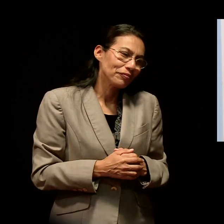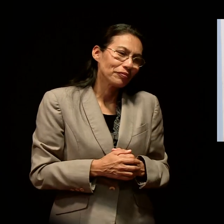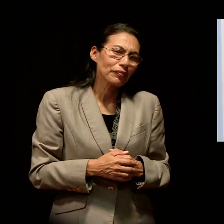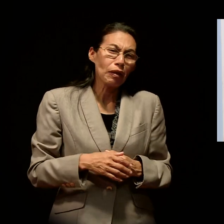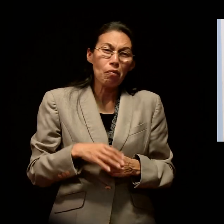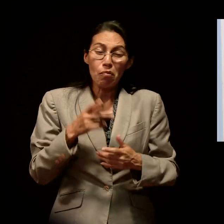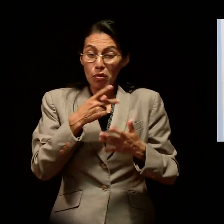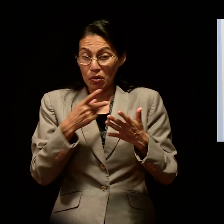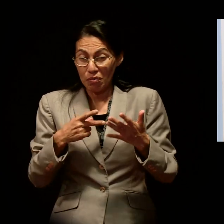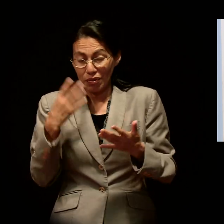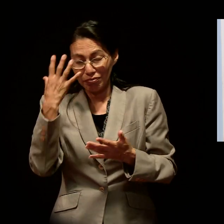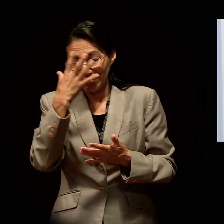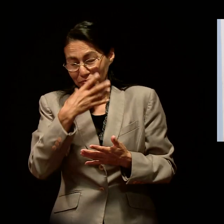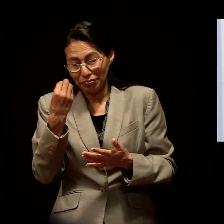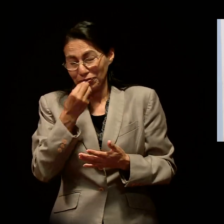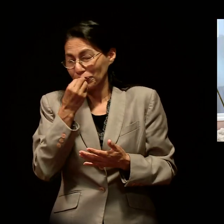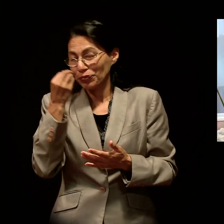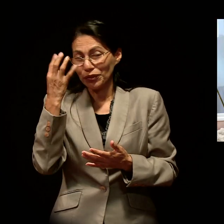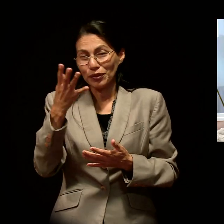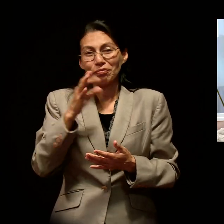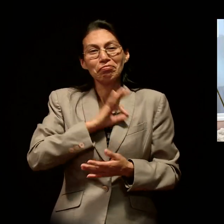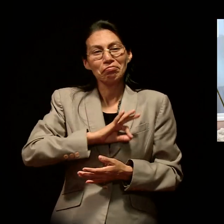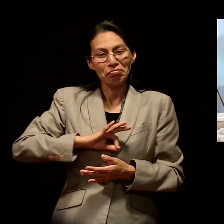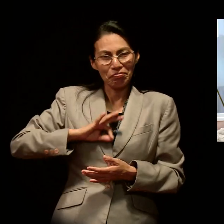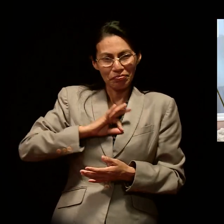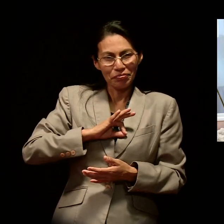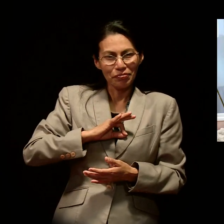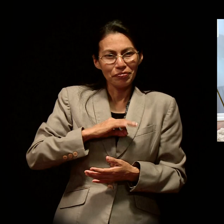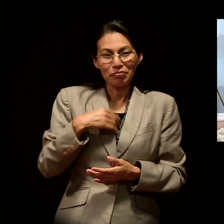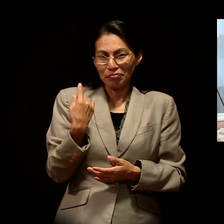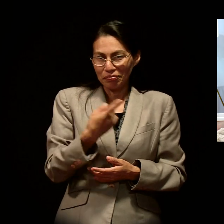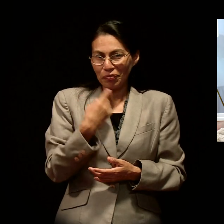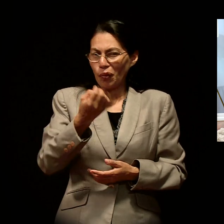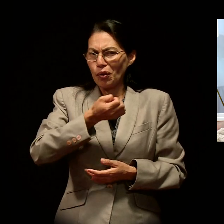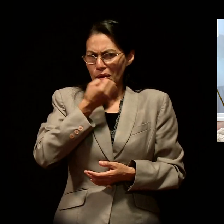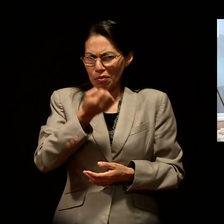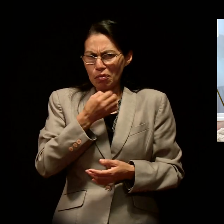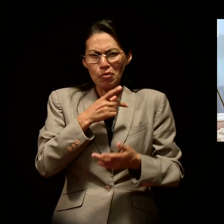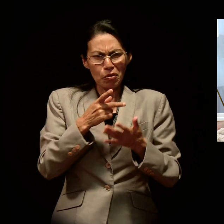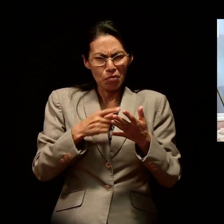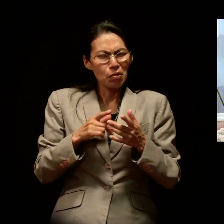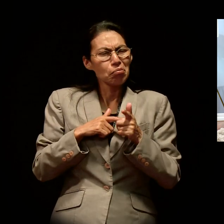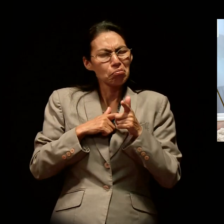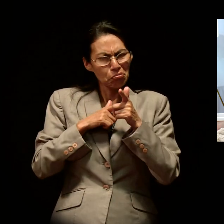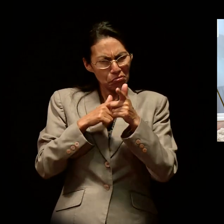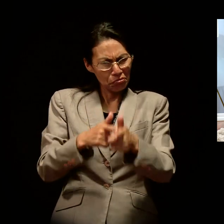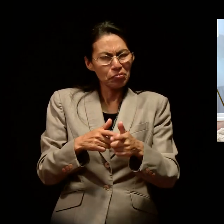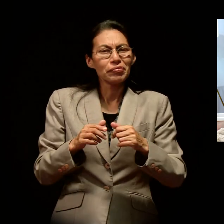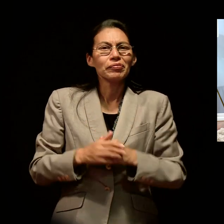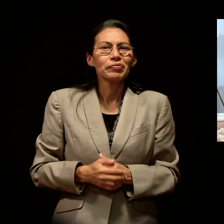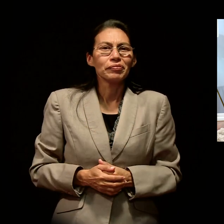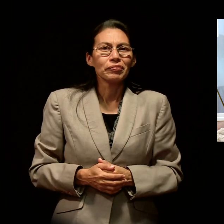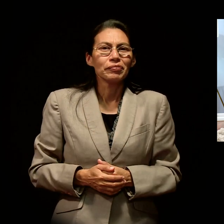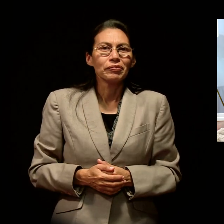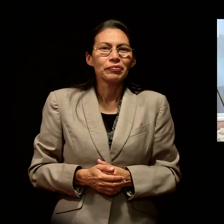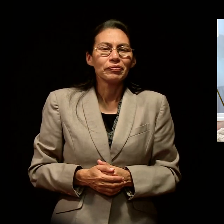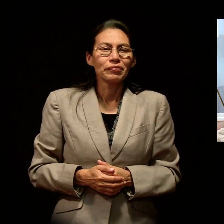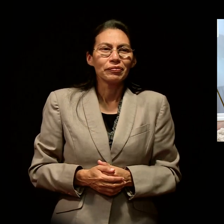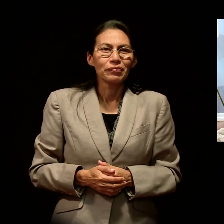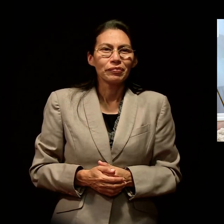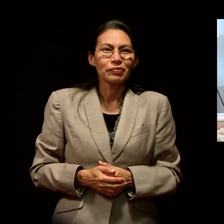Gracias pasó por haberme invitado gracias a ustedes los felicito por este lindo programa y estaremos orando